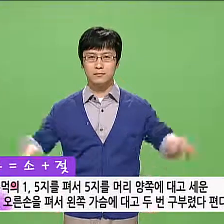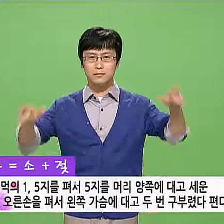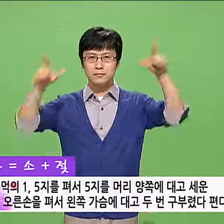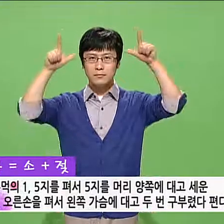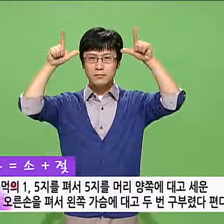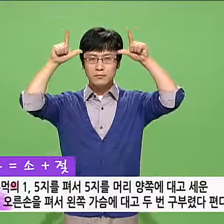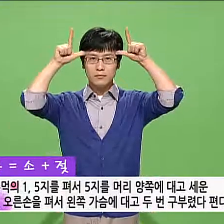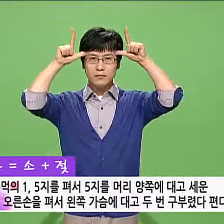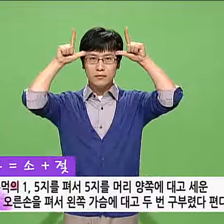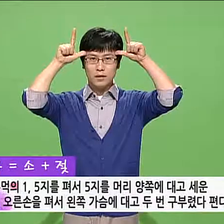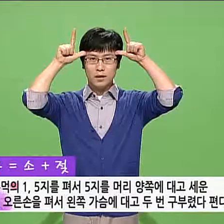우유